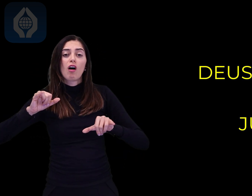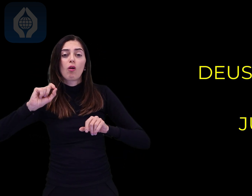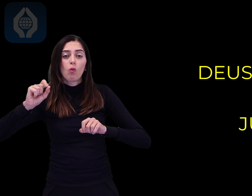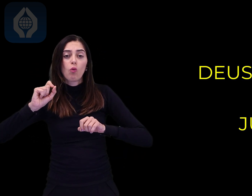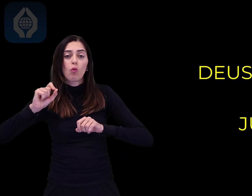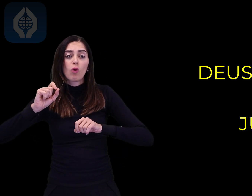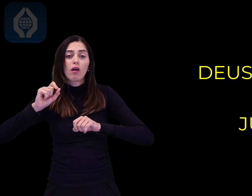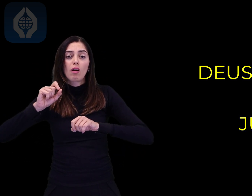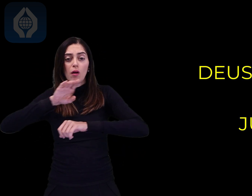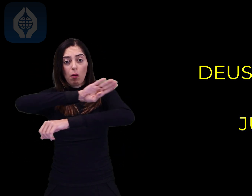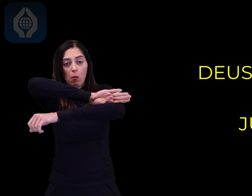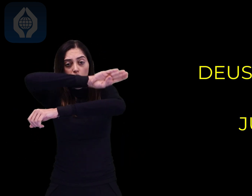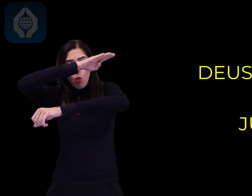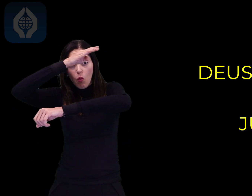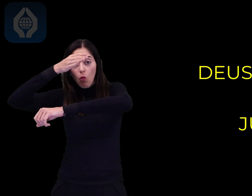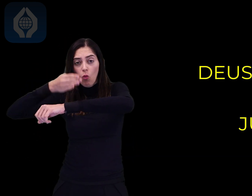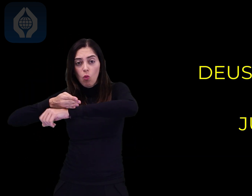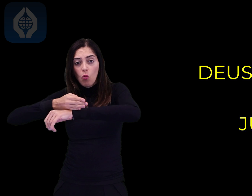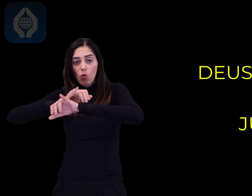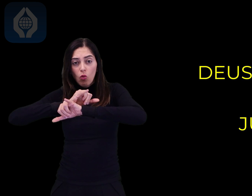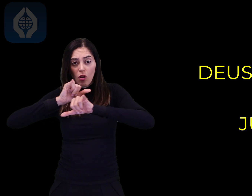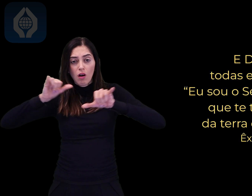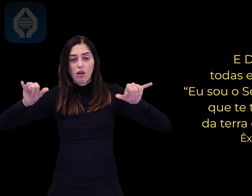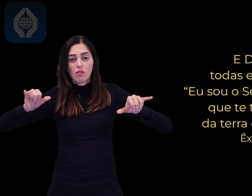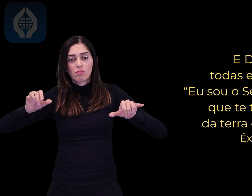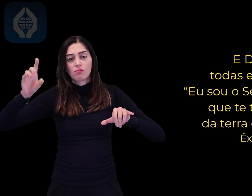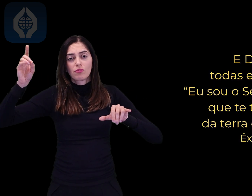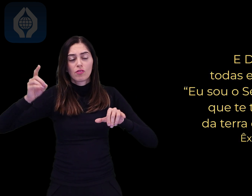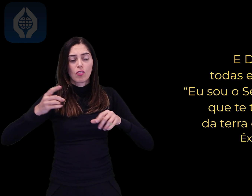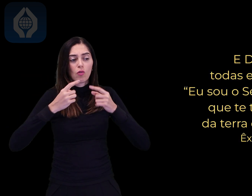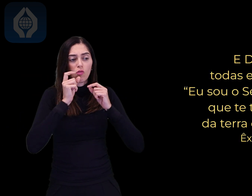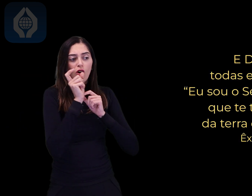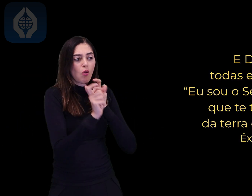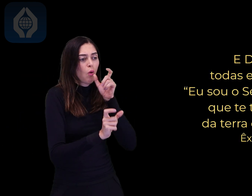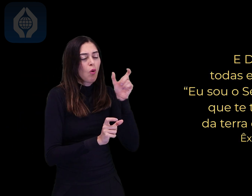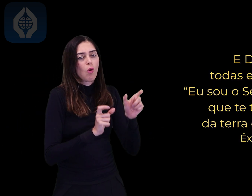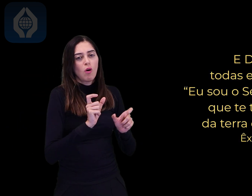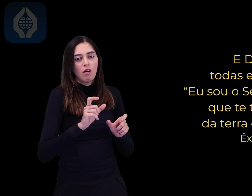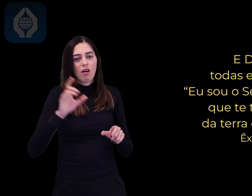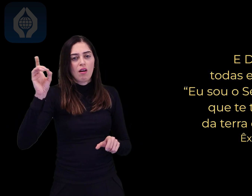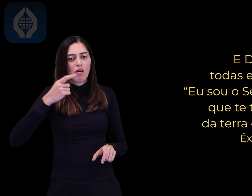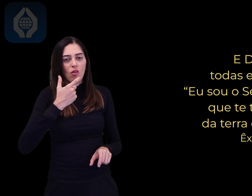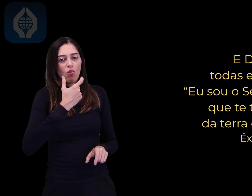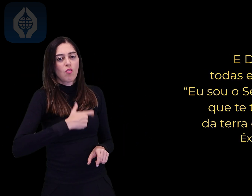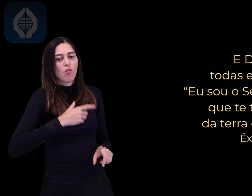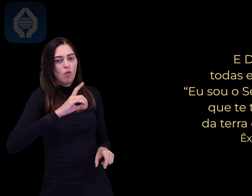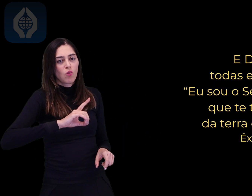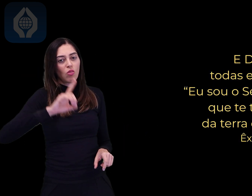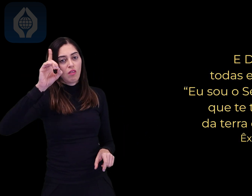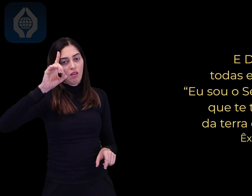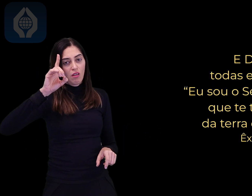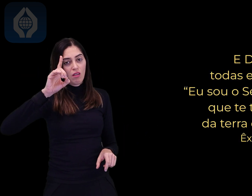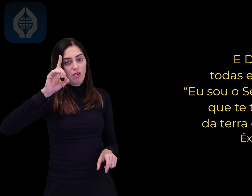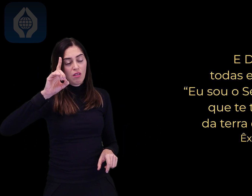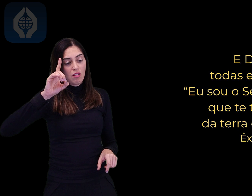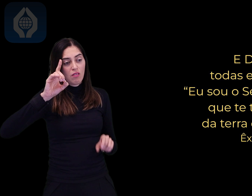Deus falou aos israelitas do topo do monte, como está escrito em Êxodo 21:2. E Deus falou